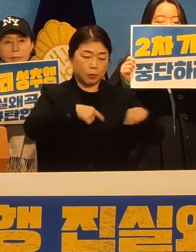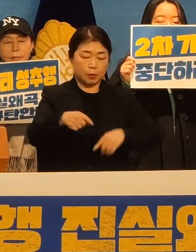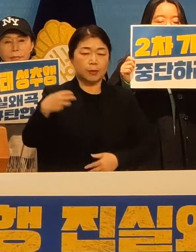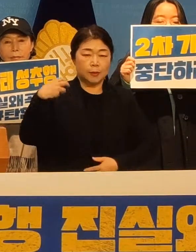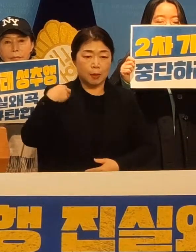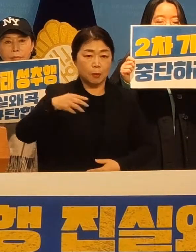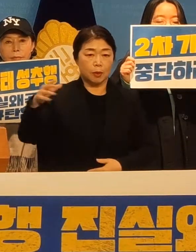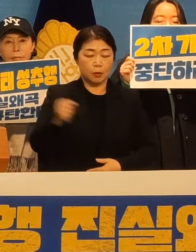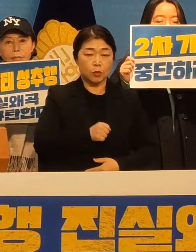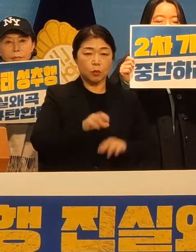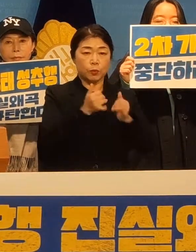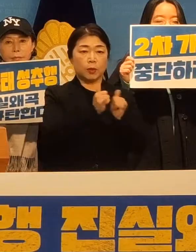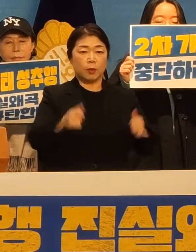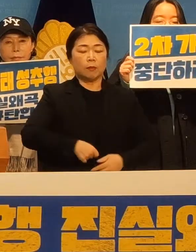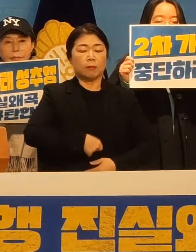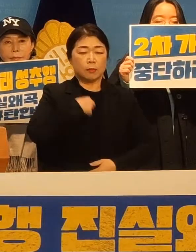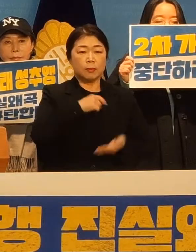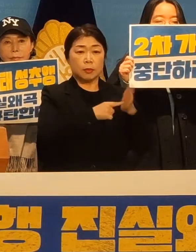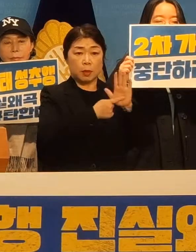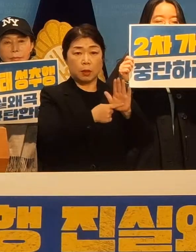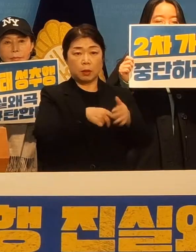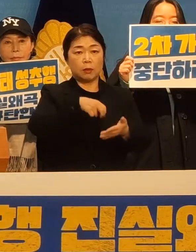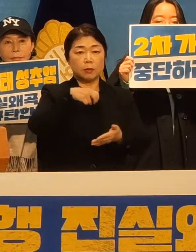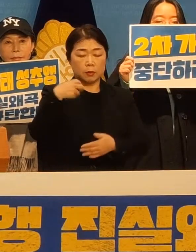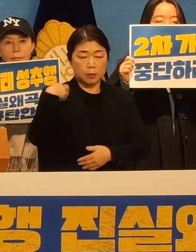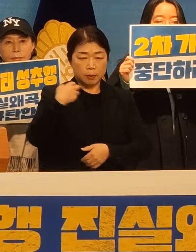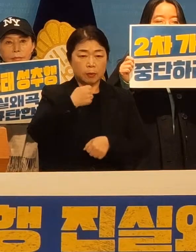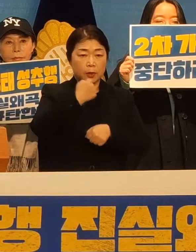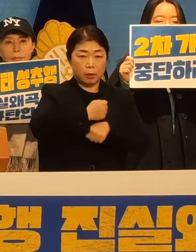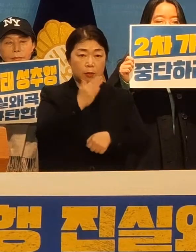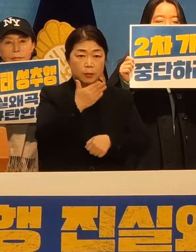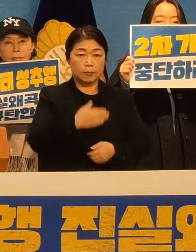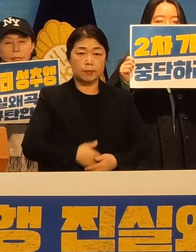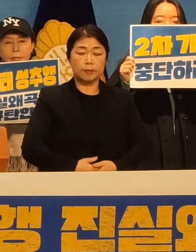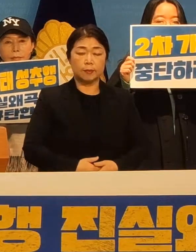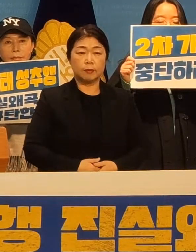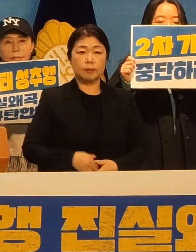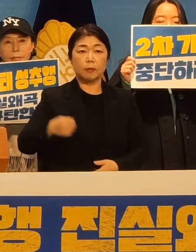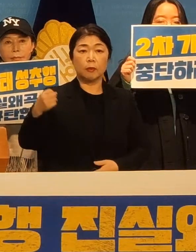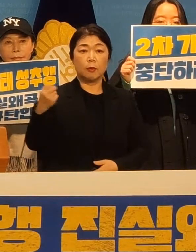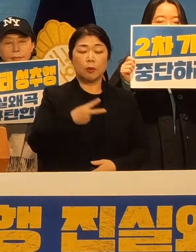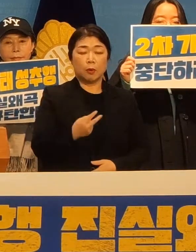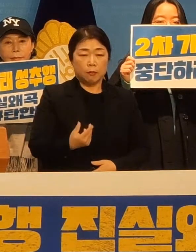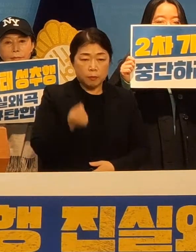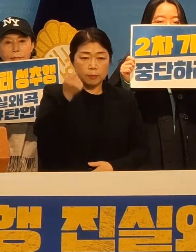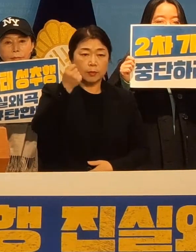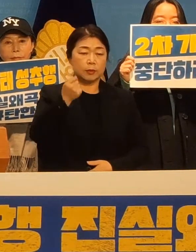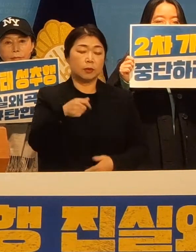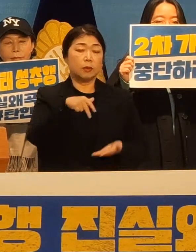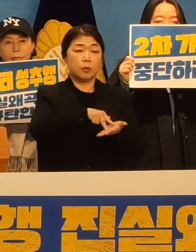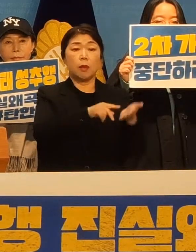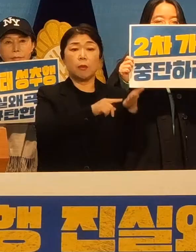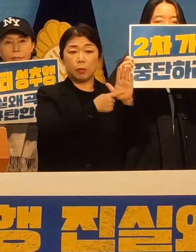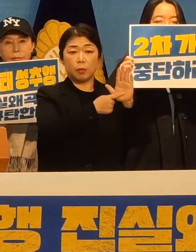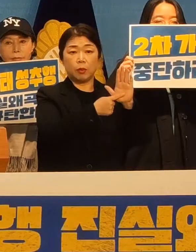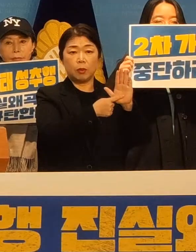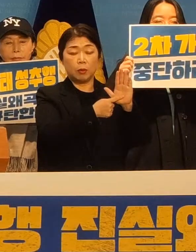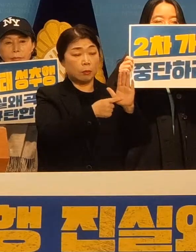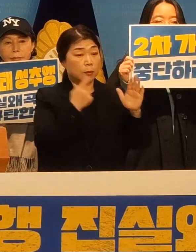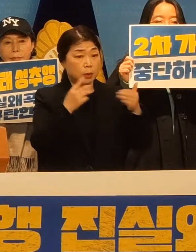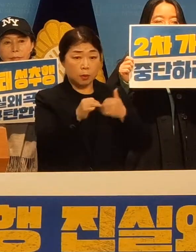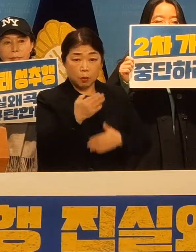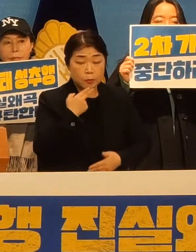책임을 국민 앞에 분명히 져야 할 것이다. 아울러 조속한 입장 발표가